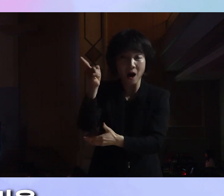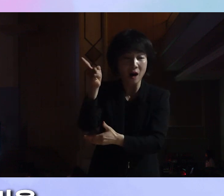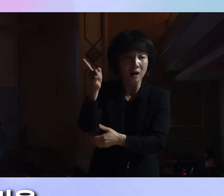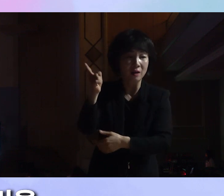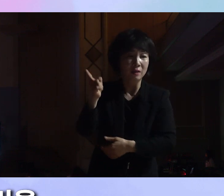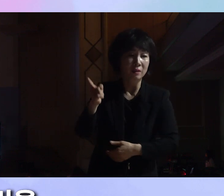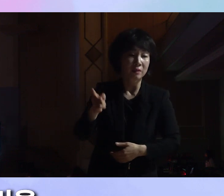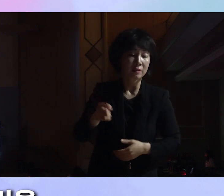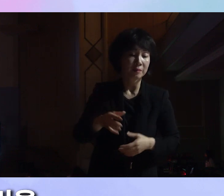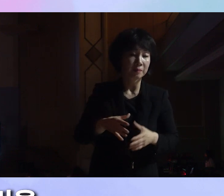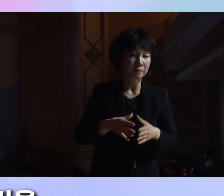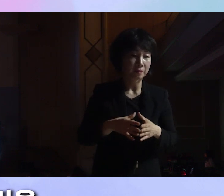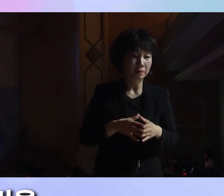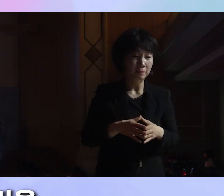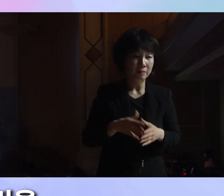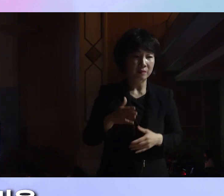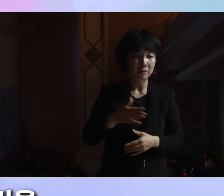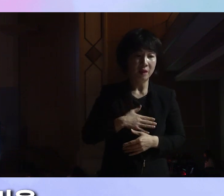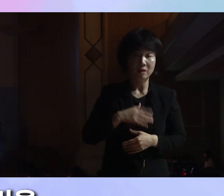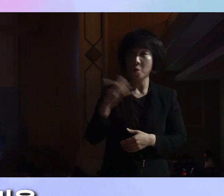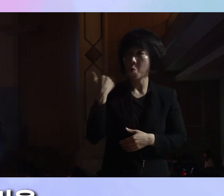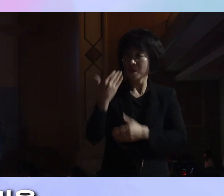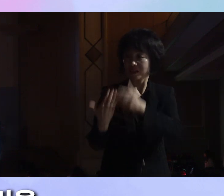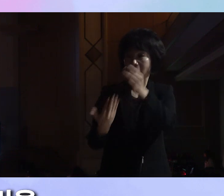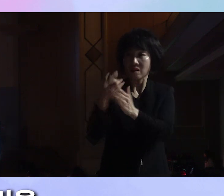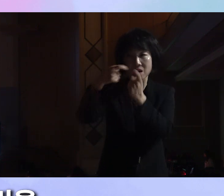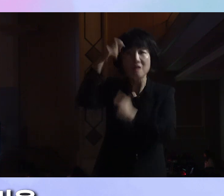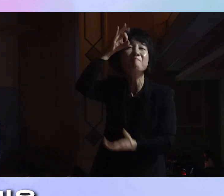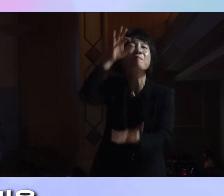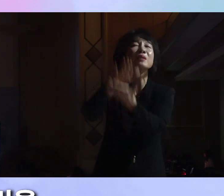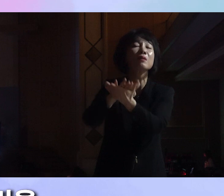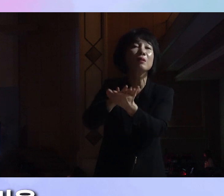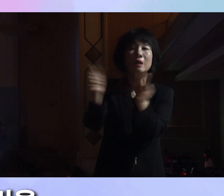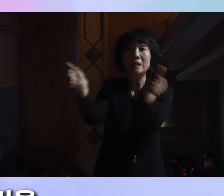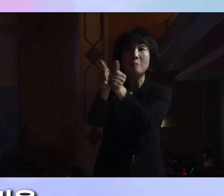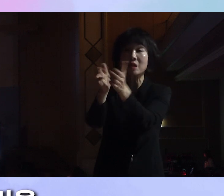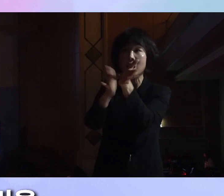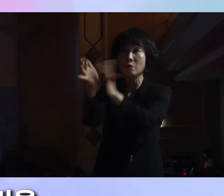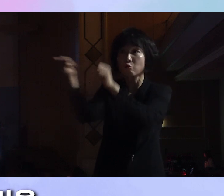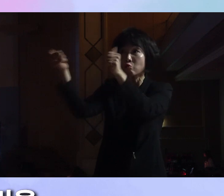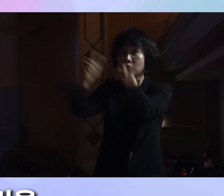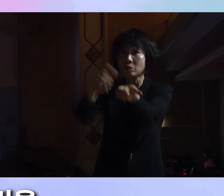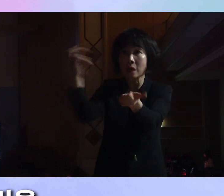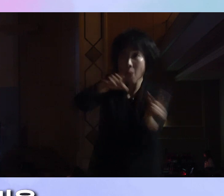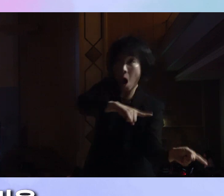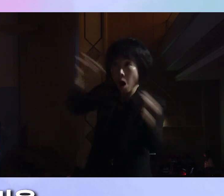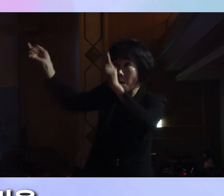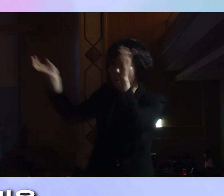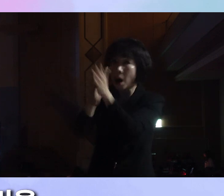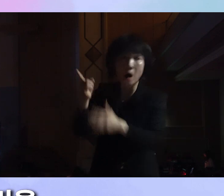난 서로 모순되는 두 사건을 목격했어. 한 남자가 죽었고 그 후 다시 살아났어.